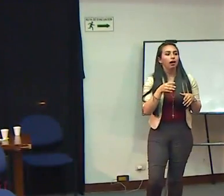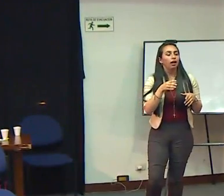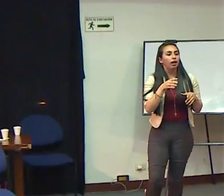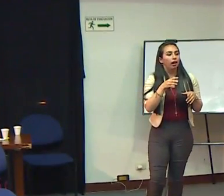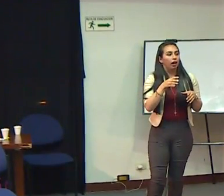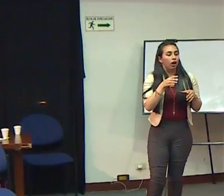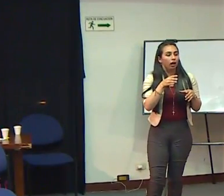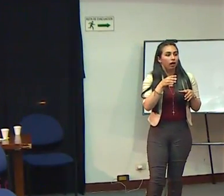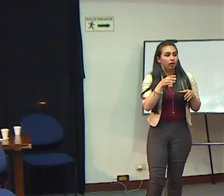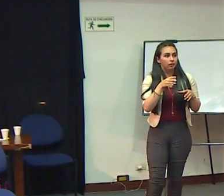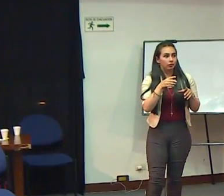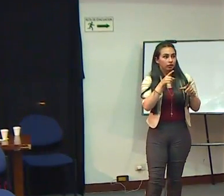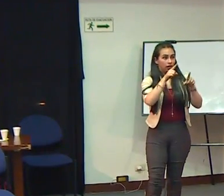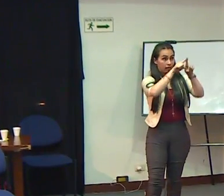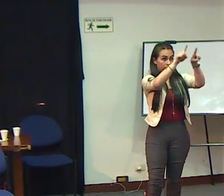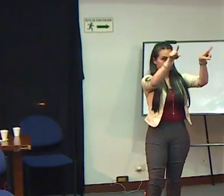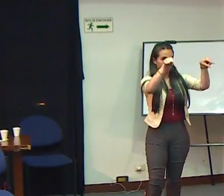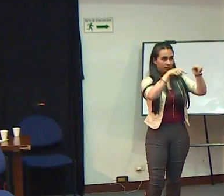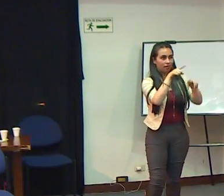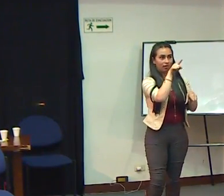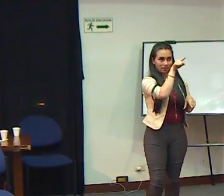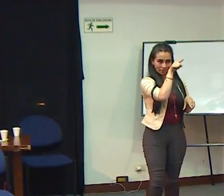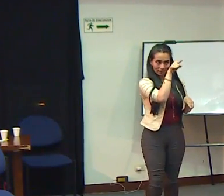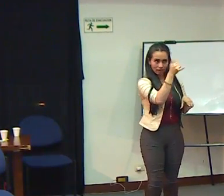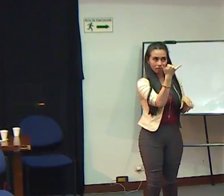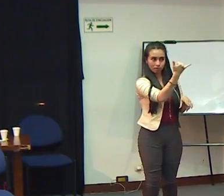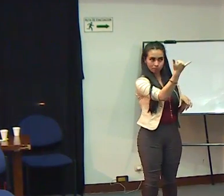Los dos momentos van a estar unidos.